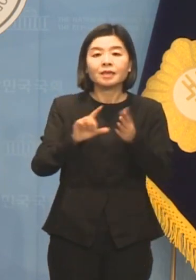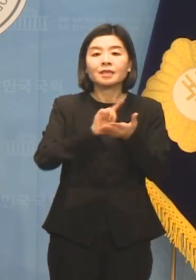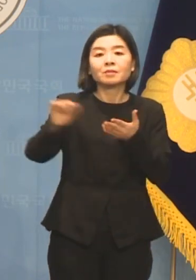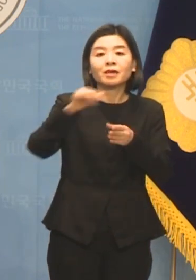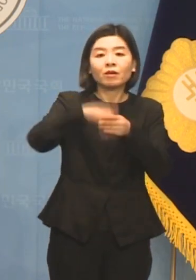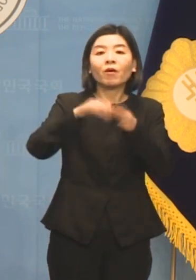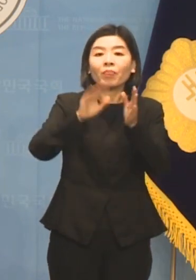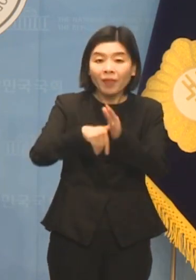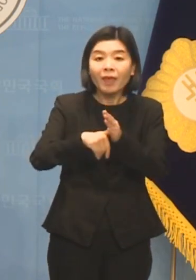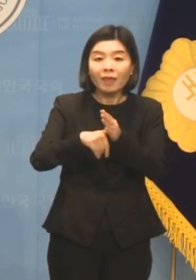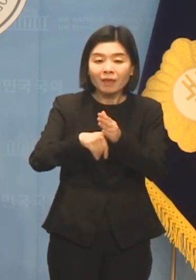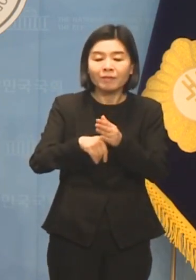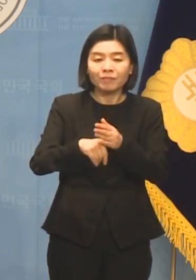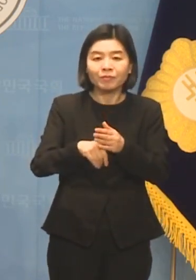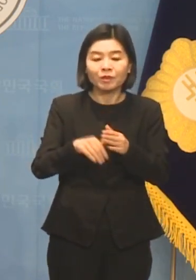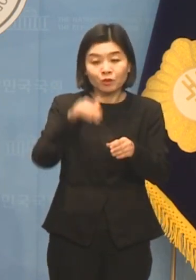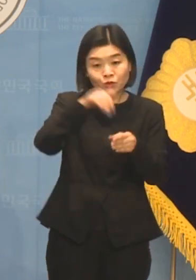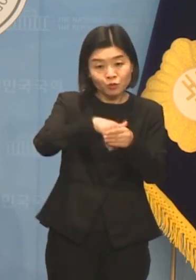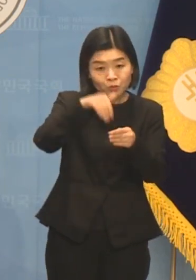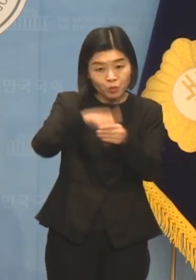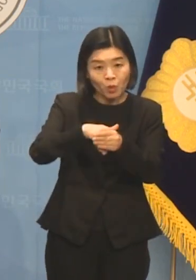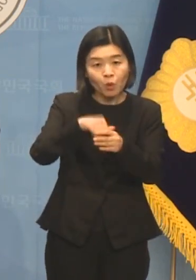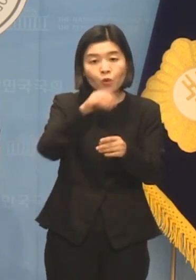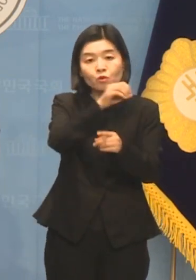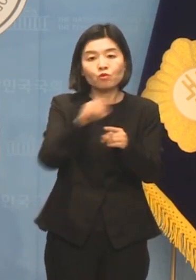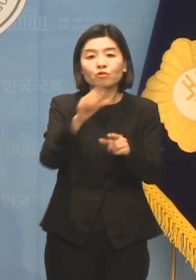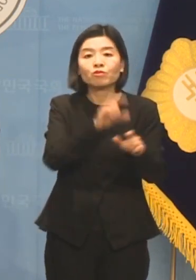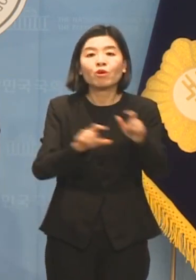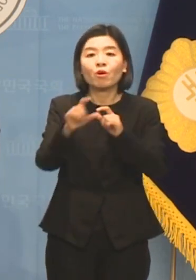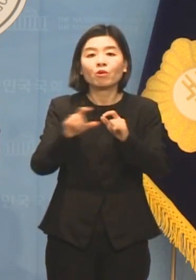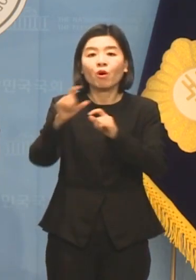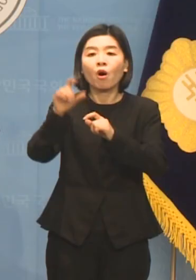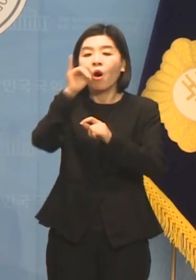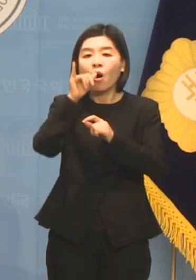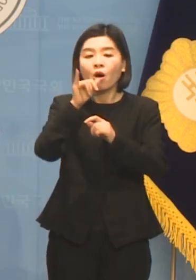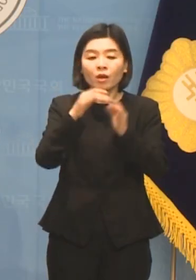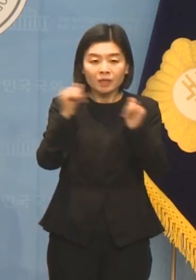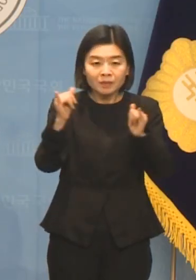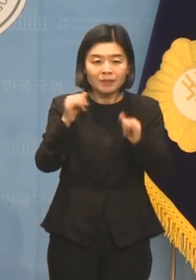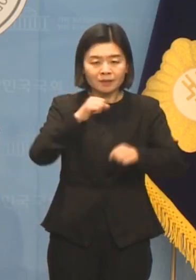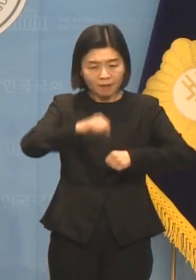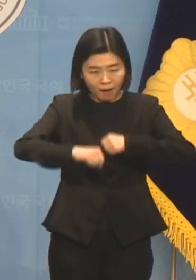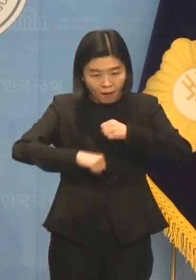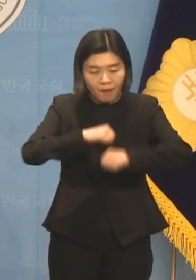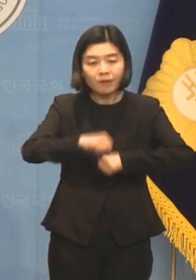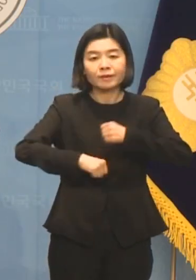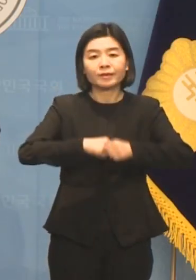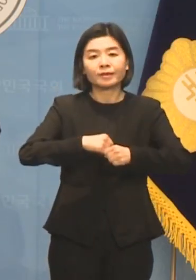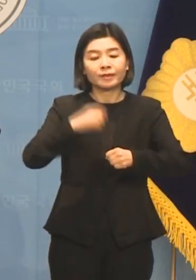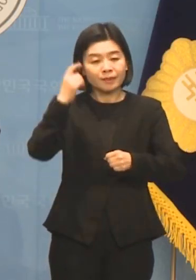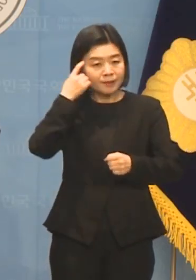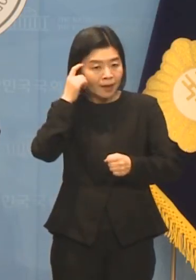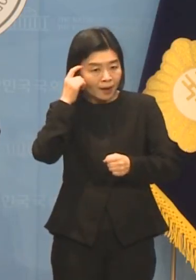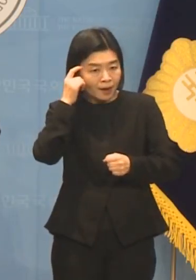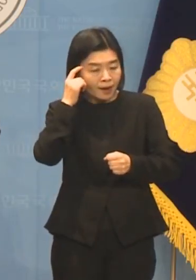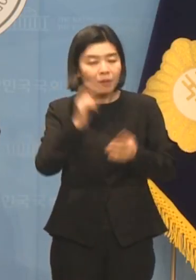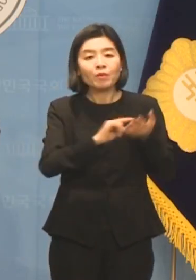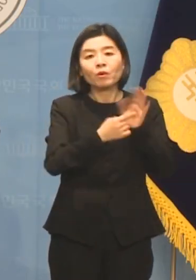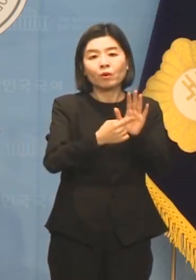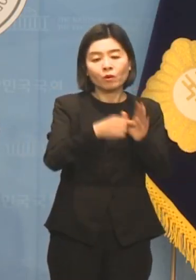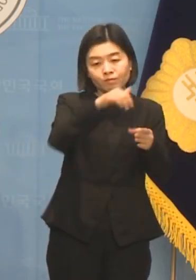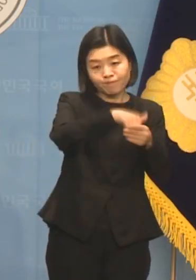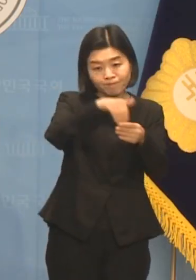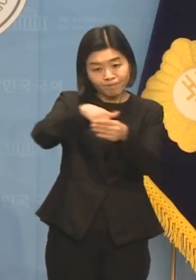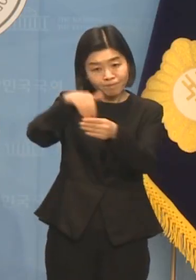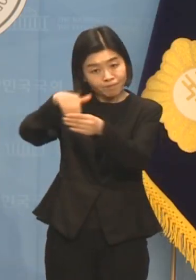이후에 꾸준히 투표율을 높여왔습니다. 더 많은 시민이 더 자유롭게 자신의 의사를 표현하는 것은